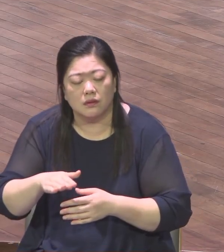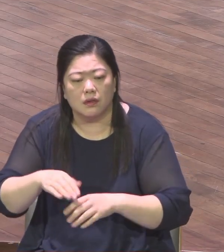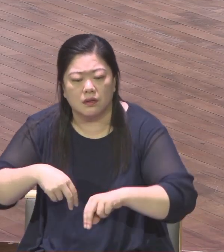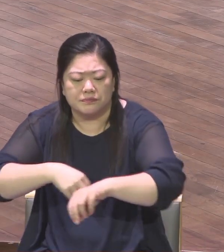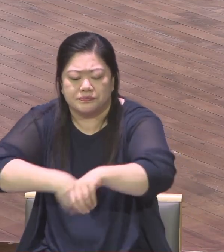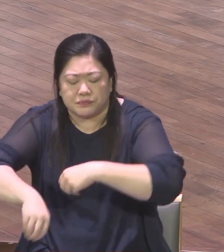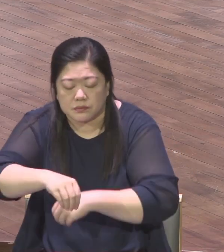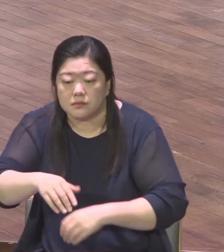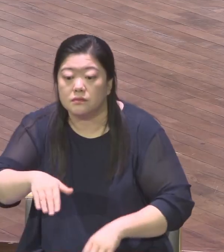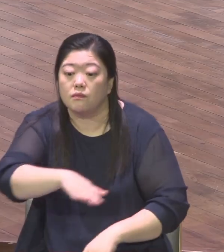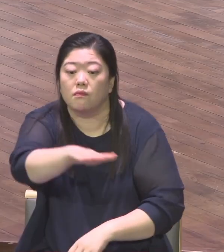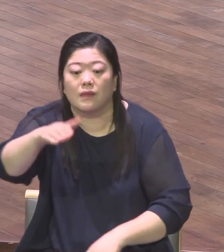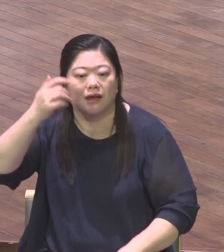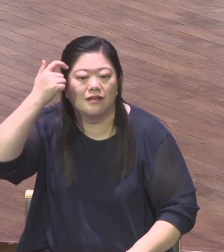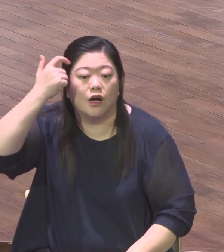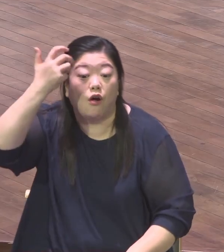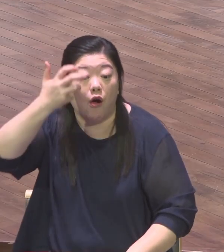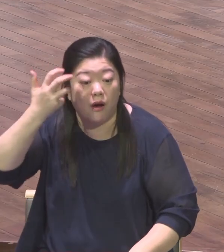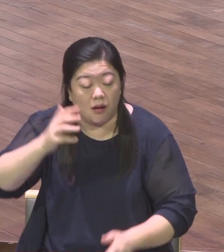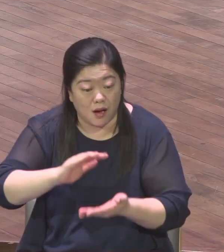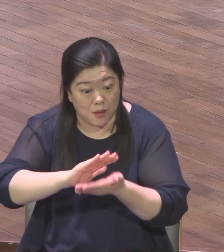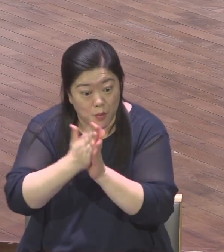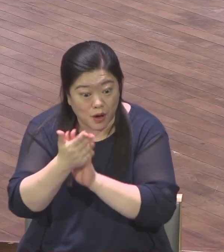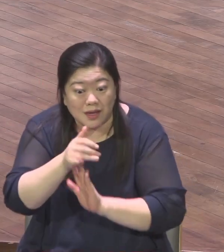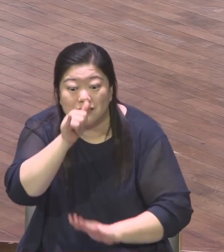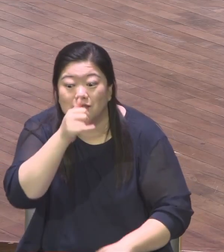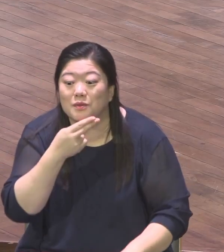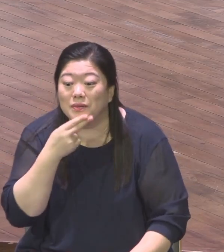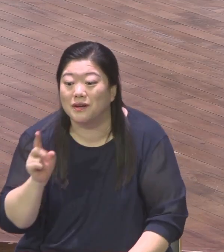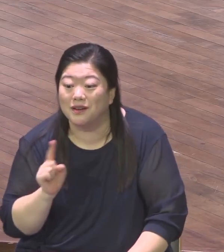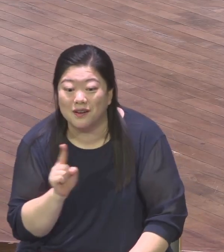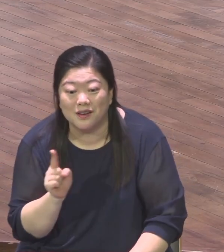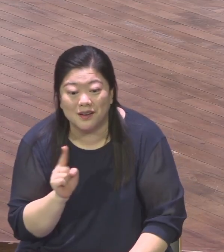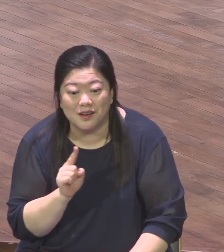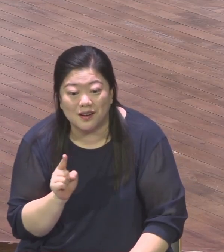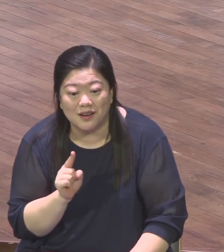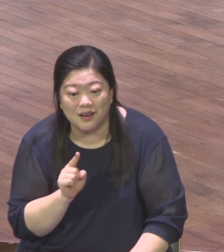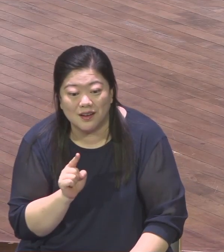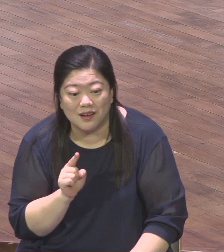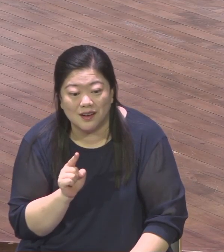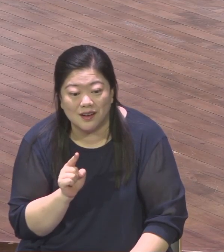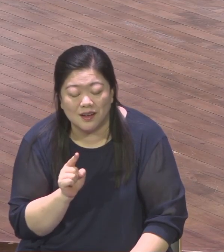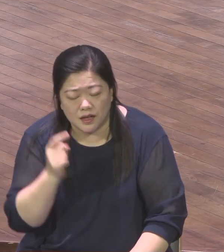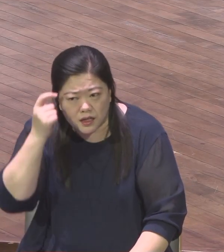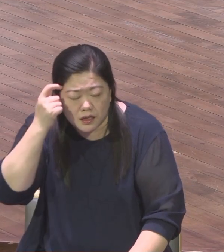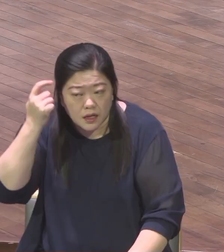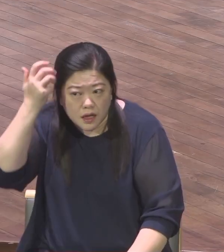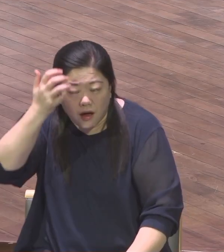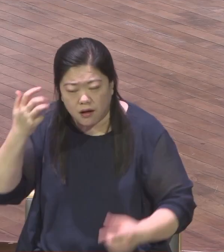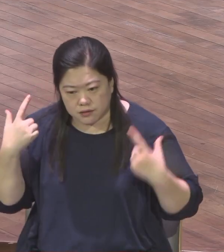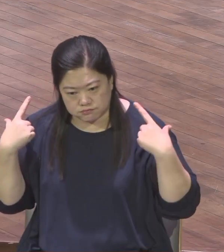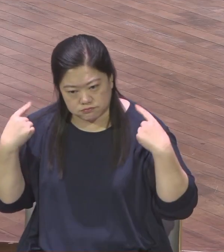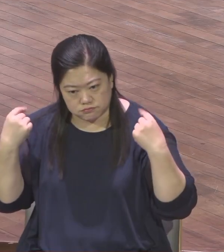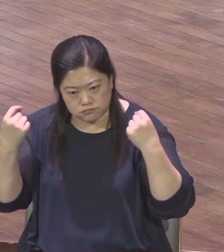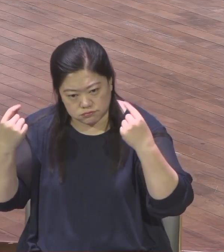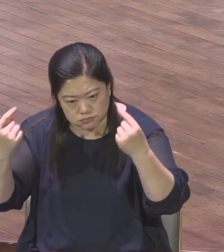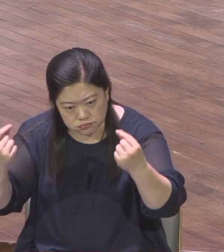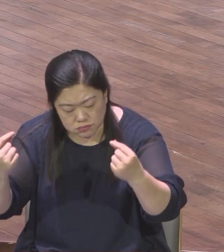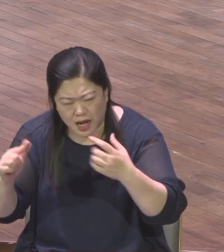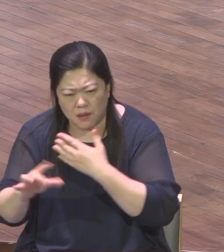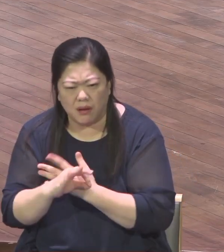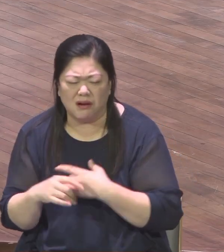과연 어떻게 해야 되느냐? 어떻게 하면 살아남느냐? 어떻게 하면